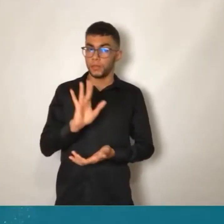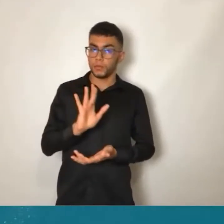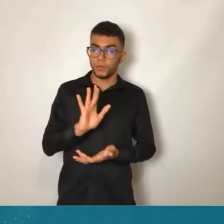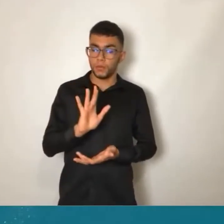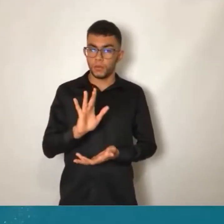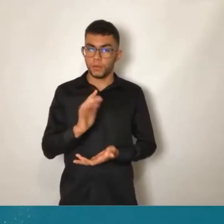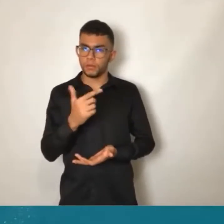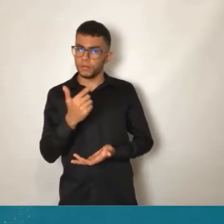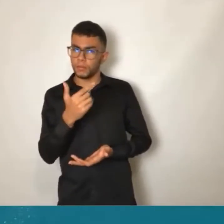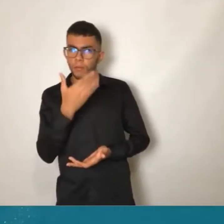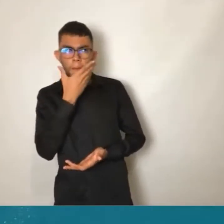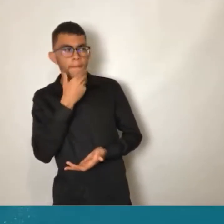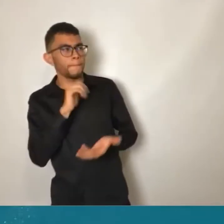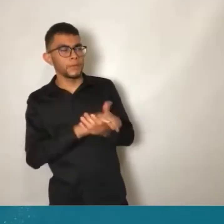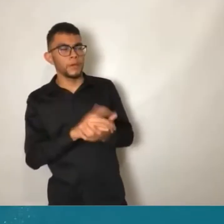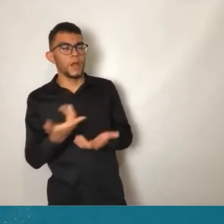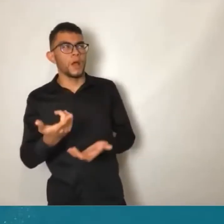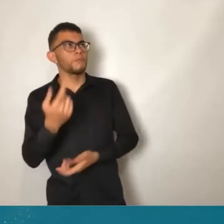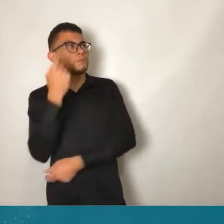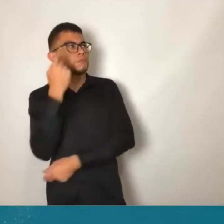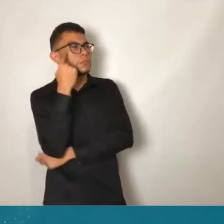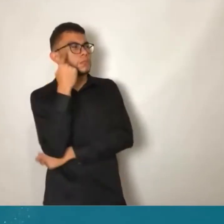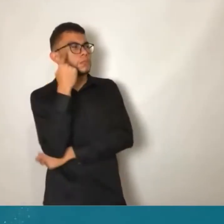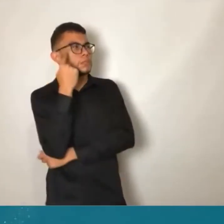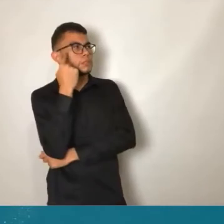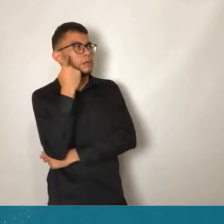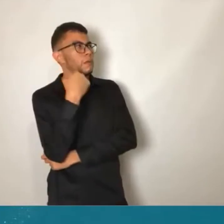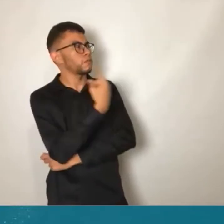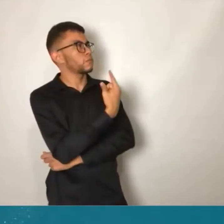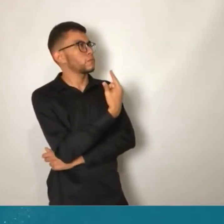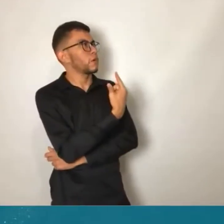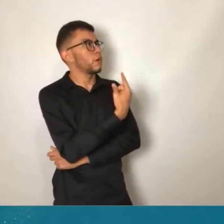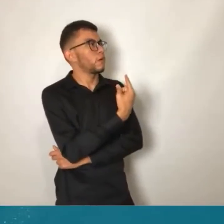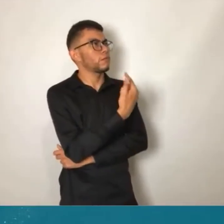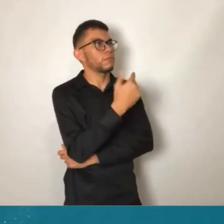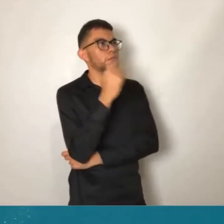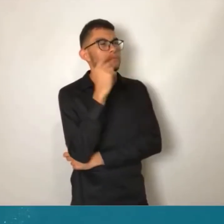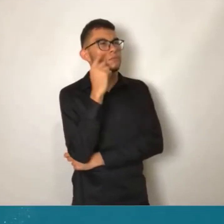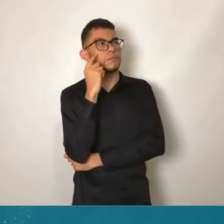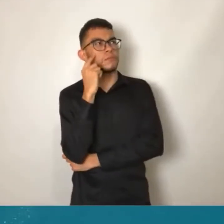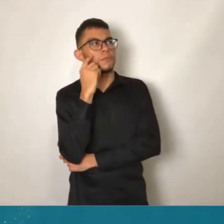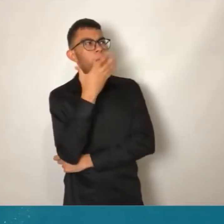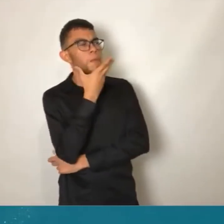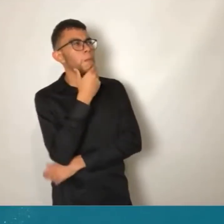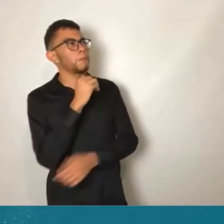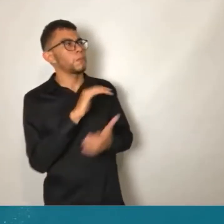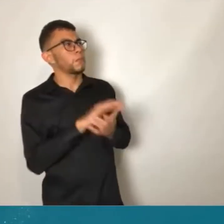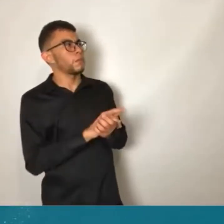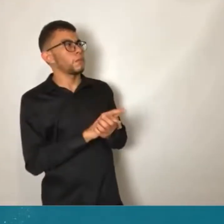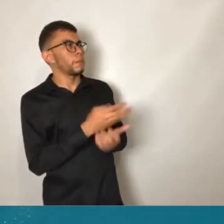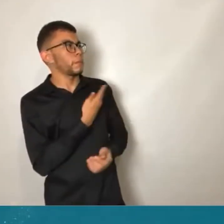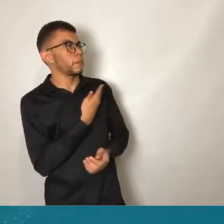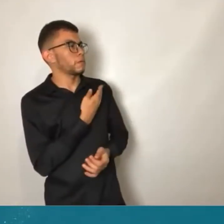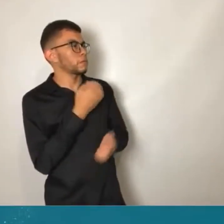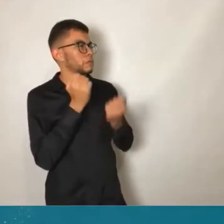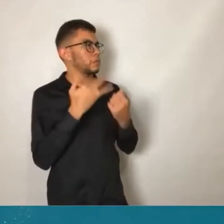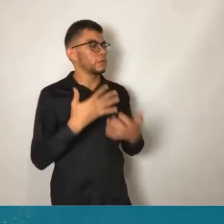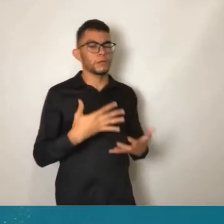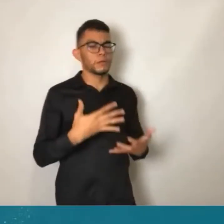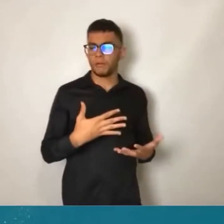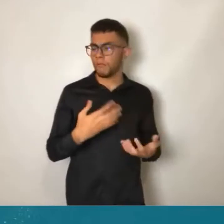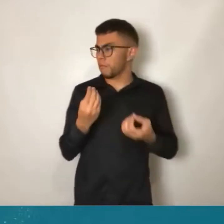chamada Nazaré, a uma virgem desposada com certo homem da casa de Davi, cujo nome era